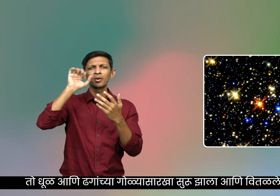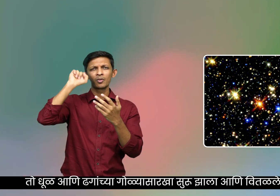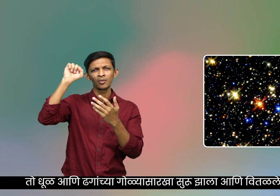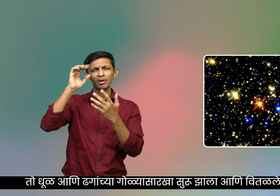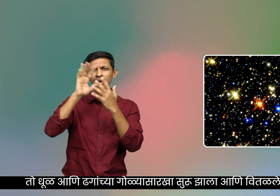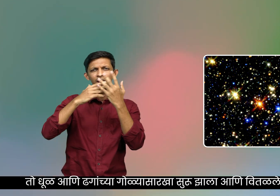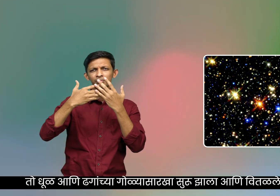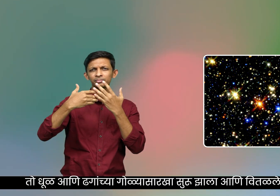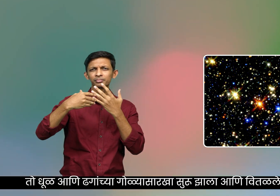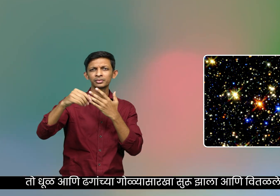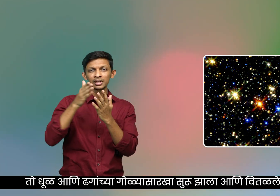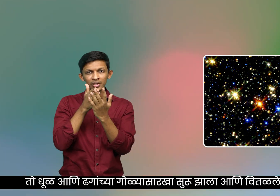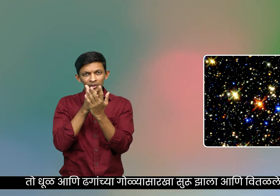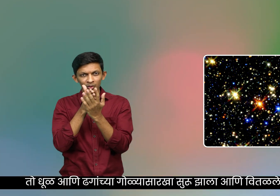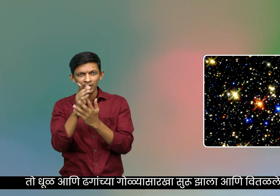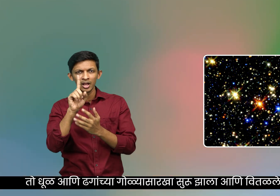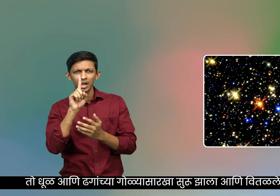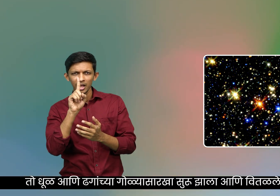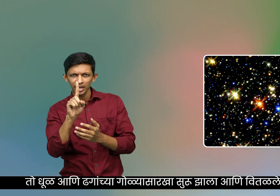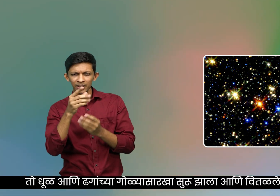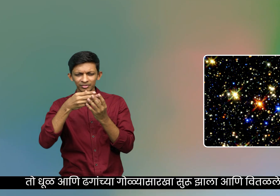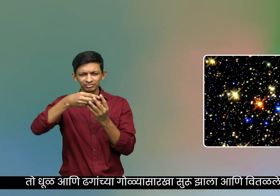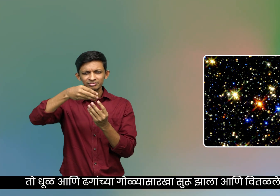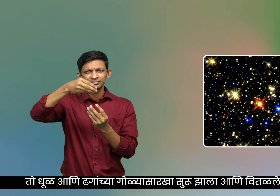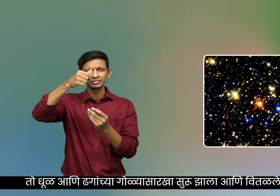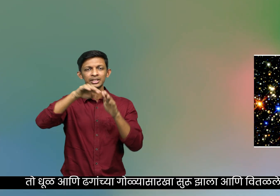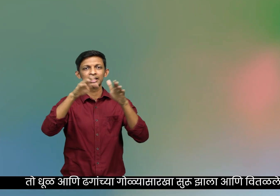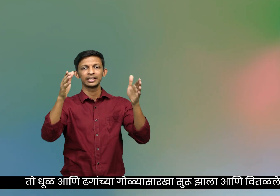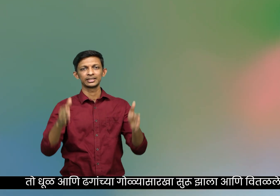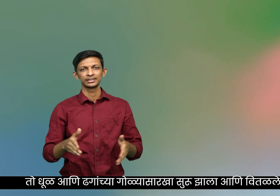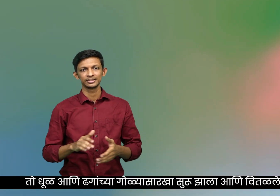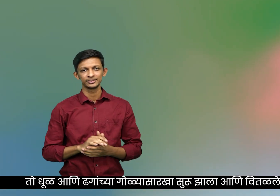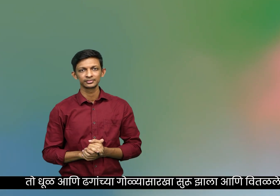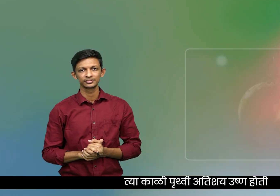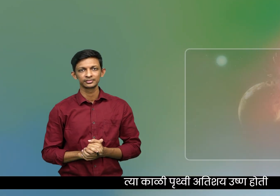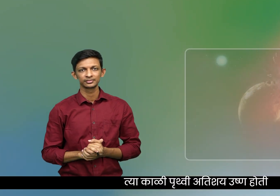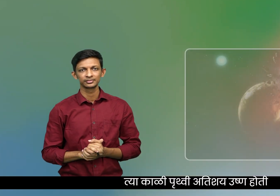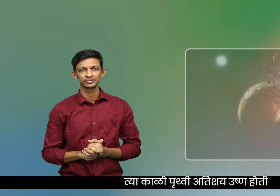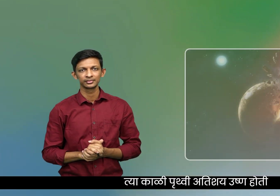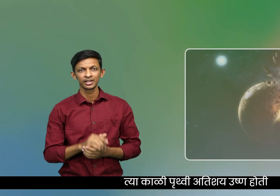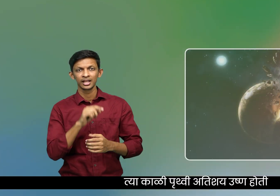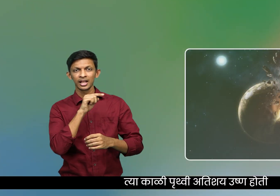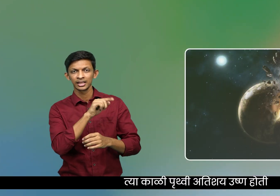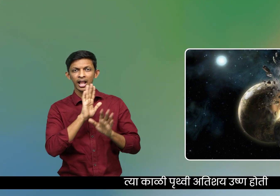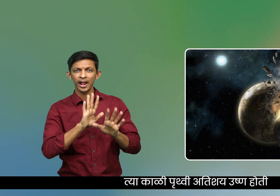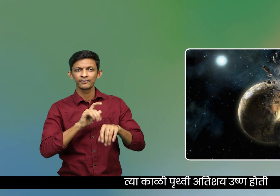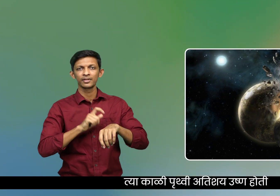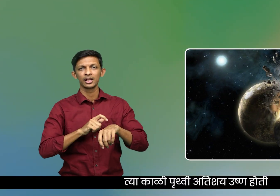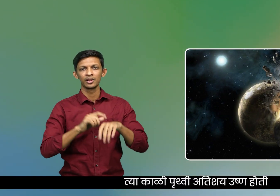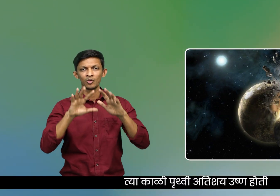आणि वितळलेल्या अवस्थेतून गेला. त्या काठी पृथ्वी अतिशय